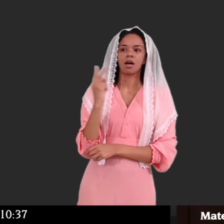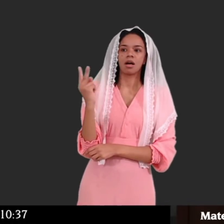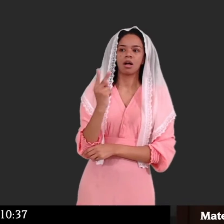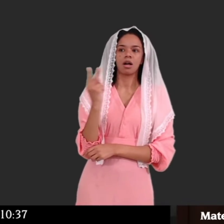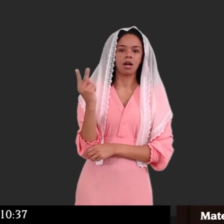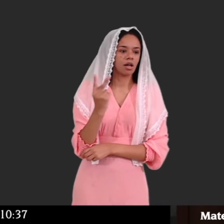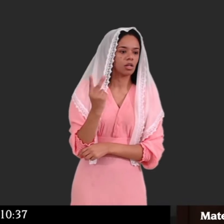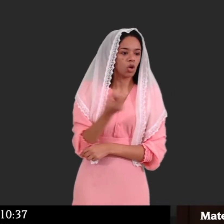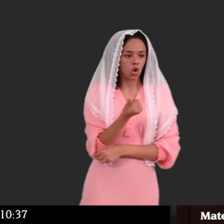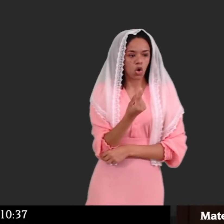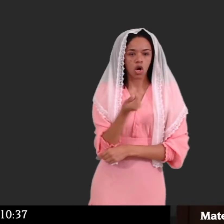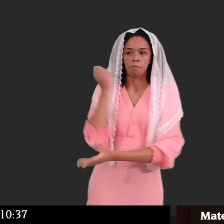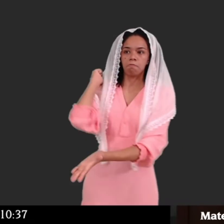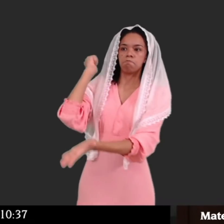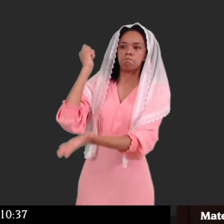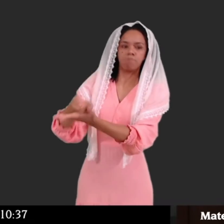e a comprou.